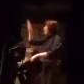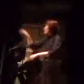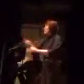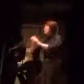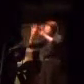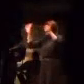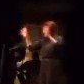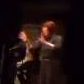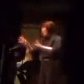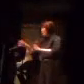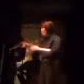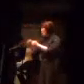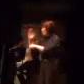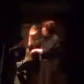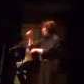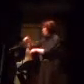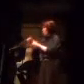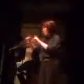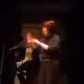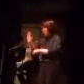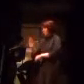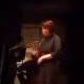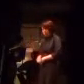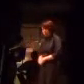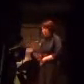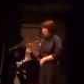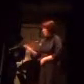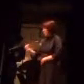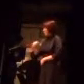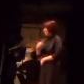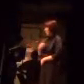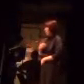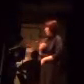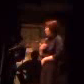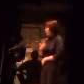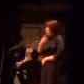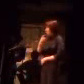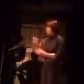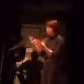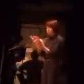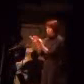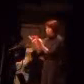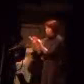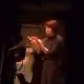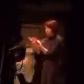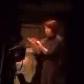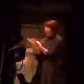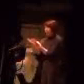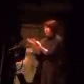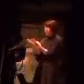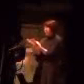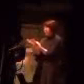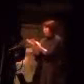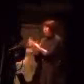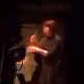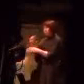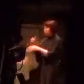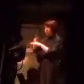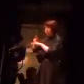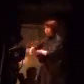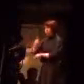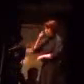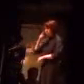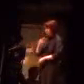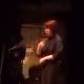と日本国政府が言っているのです。しかし私はこの数字が必ず過小評価だと思